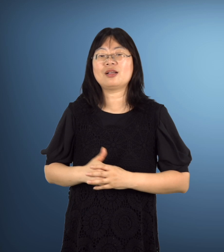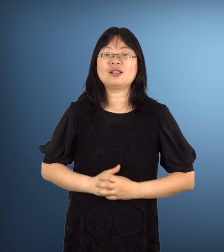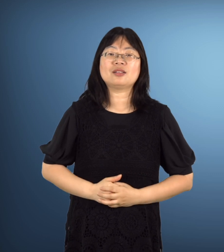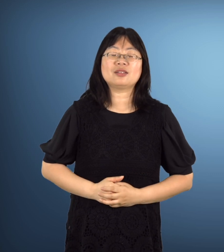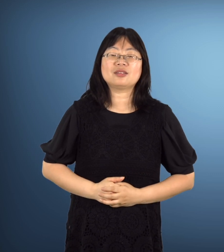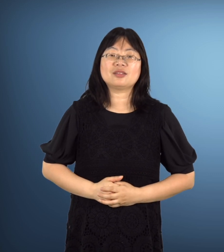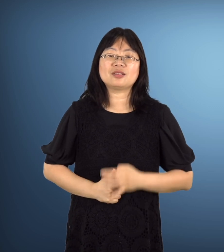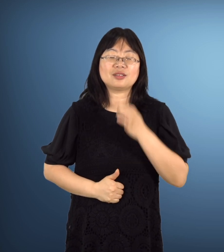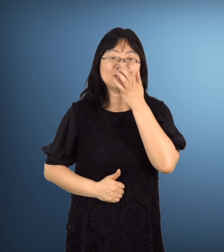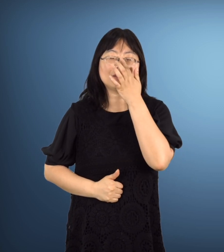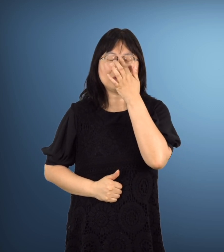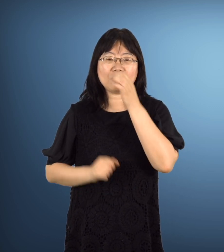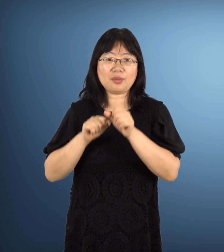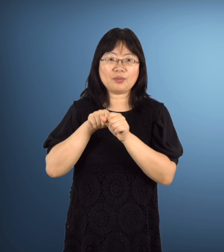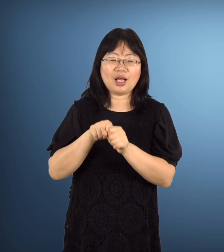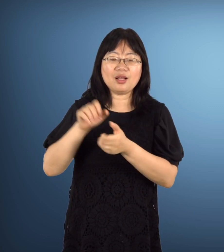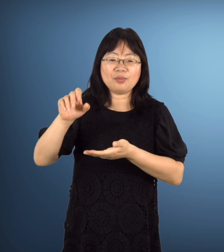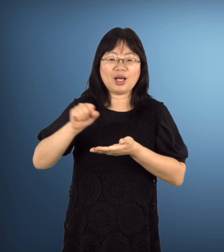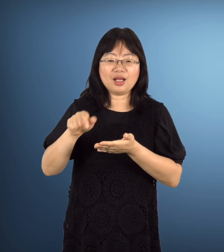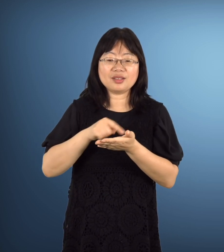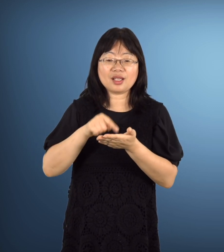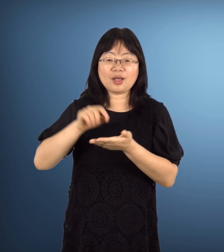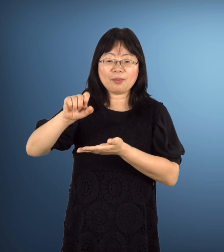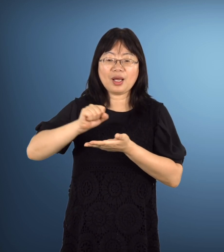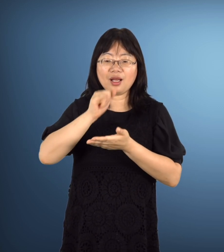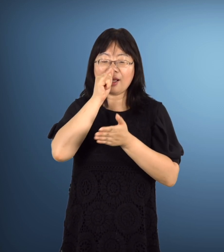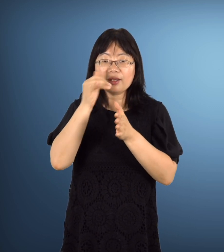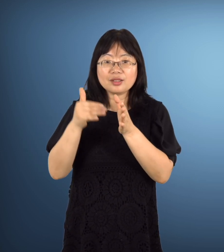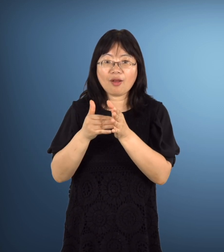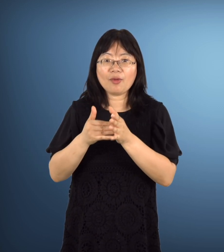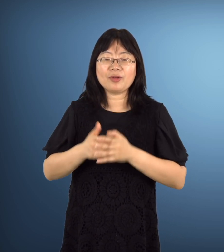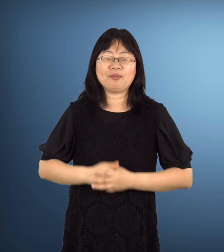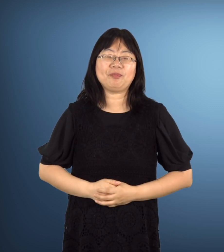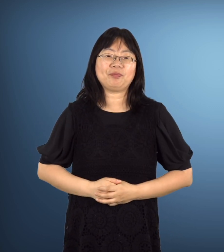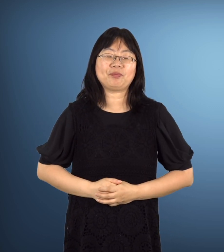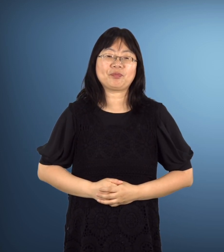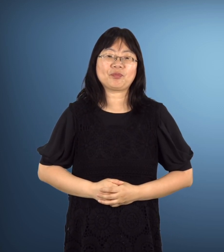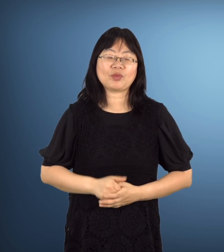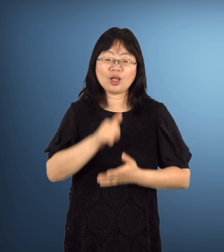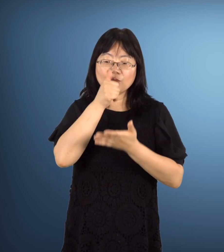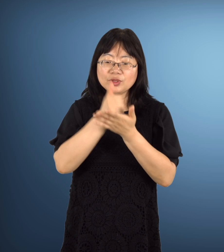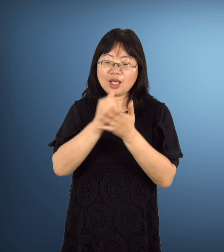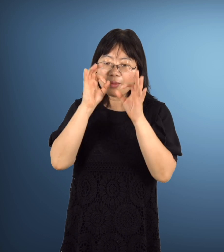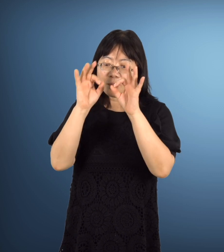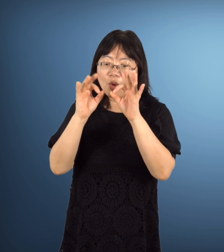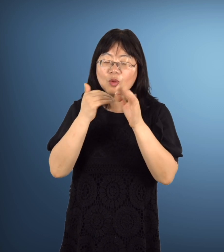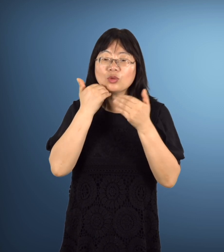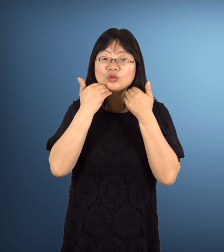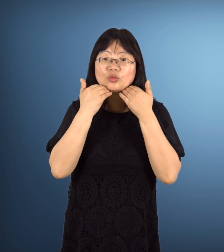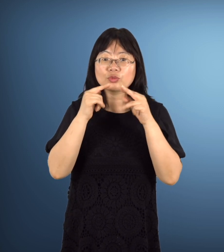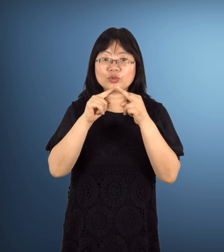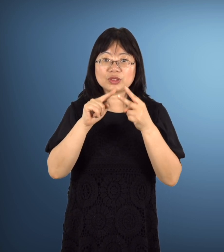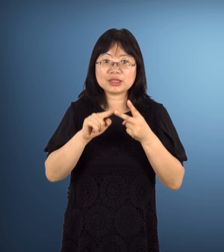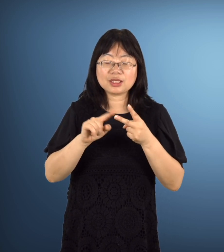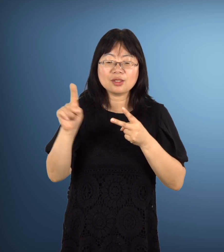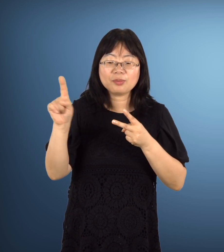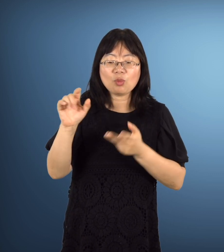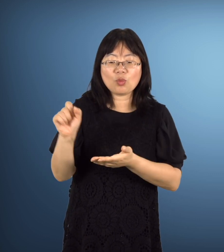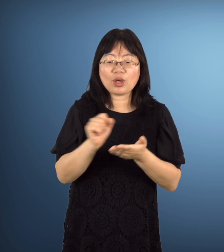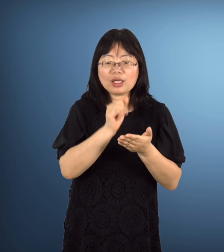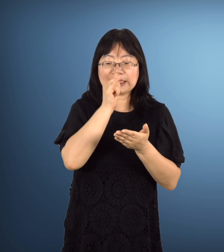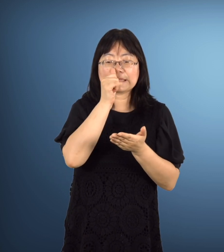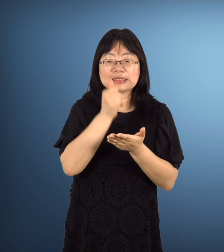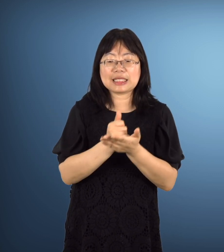되는 벌을, 대가를 지불하게 됩니다. 그러니까 그 죄는 누구나 가지고